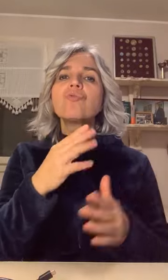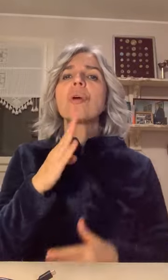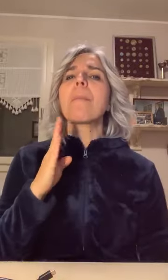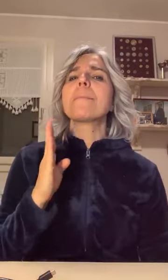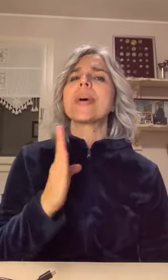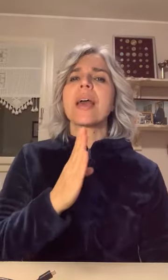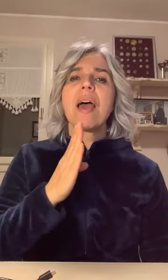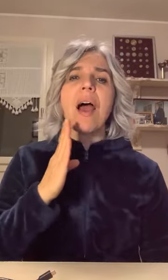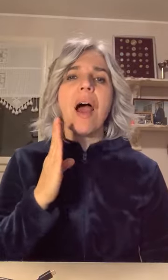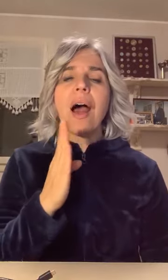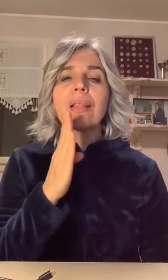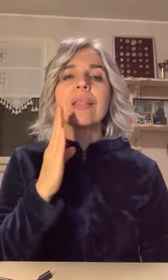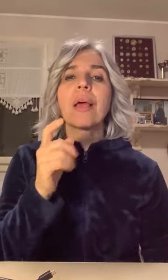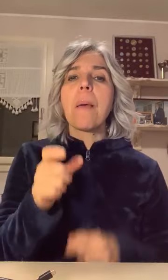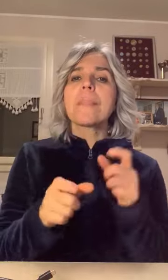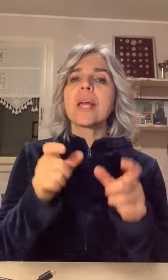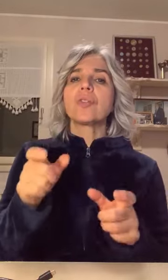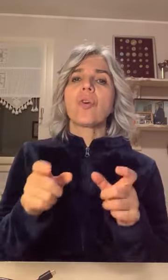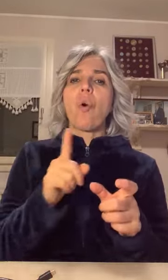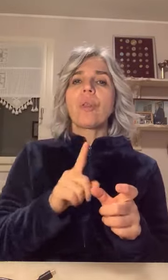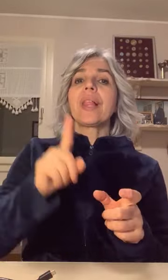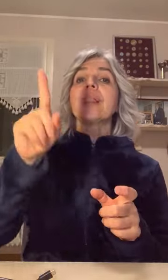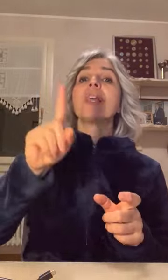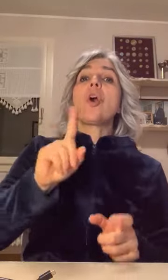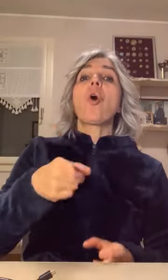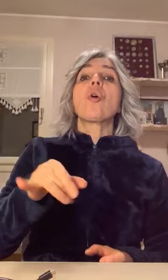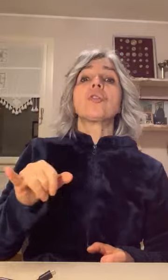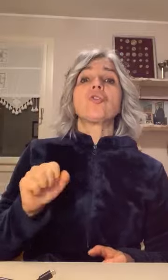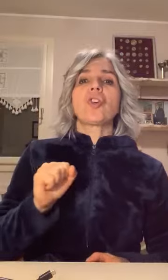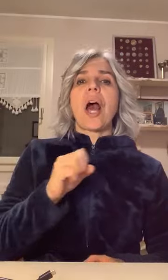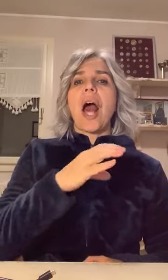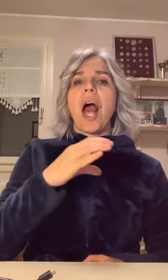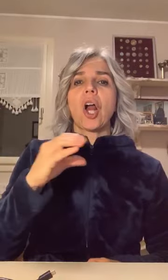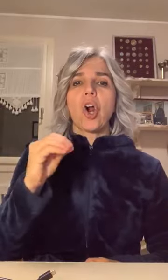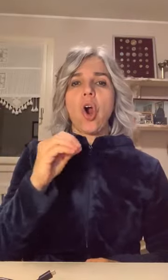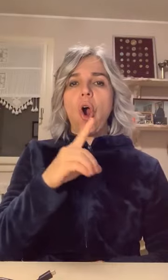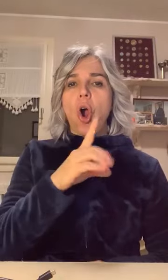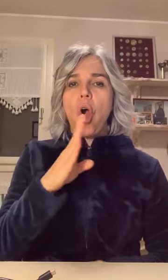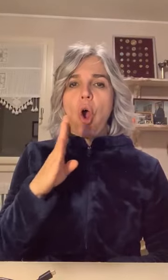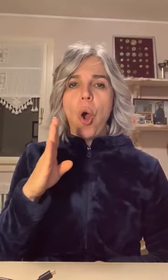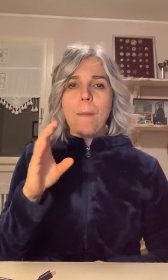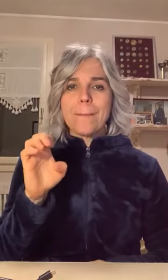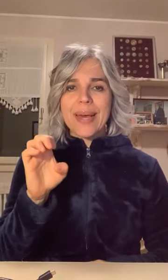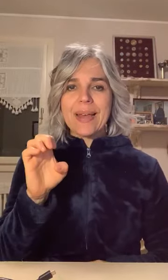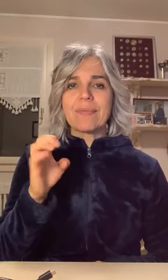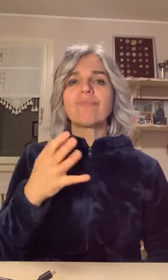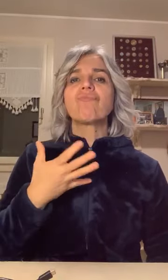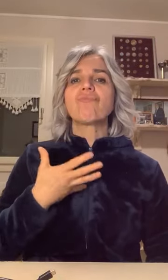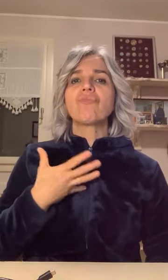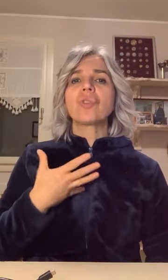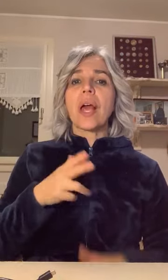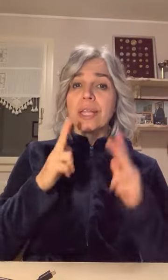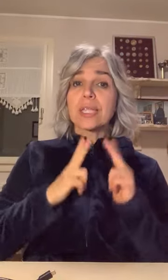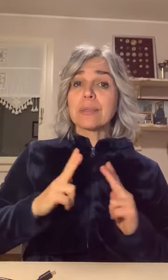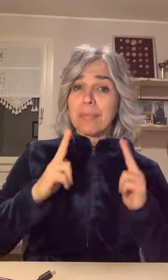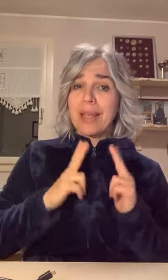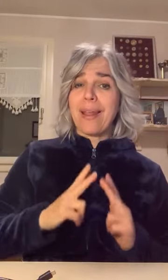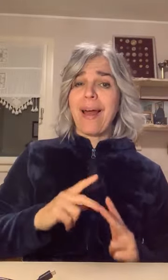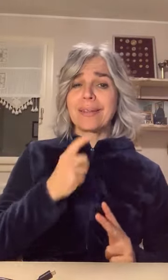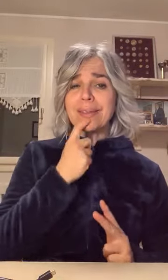suo aiuto, la cui speranza è nell'Eterno, il suo Dio. Questo è quello che voglio dirti, e